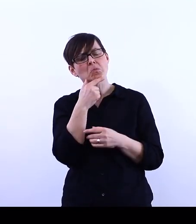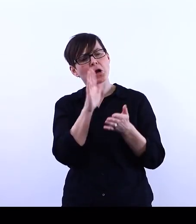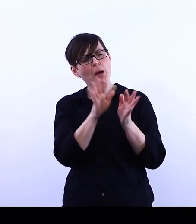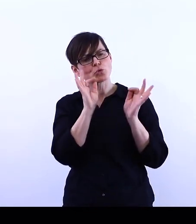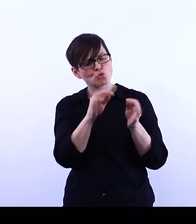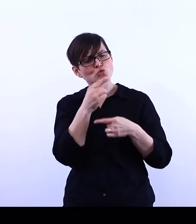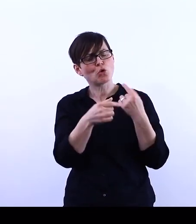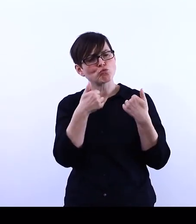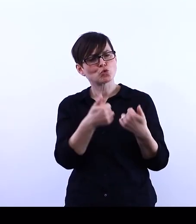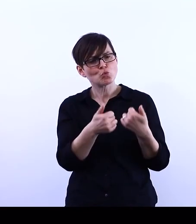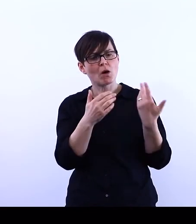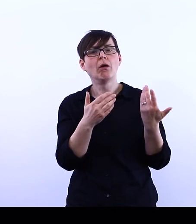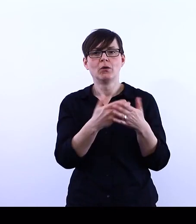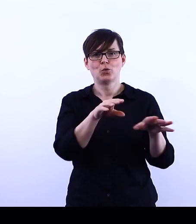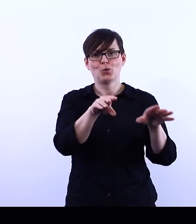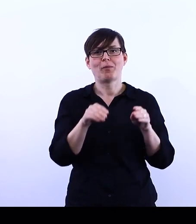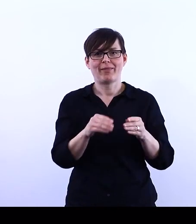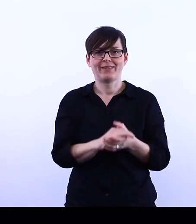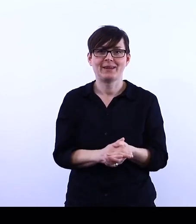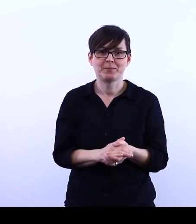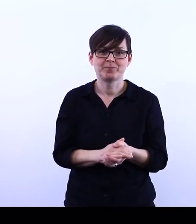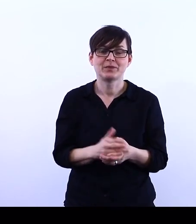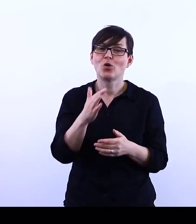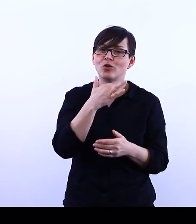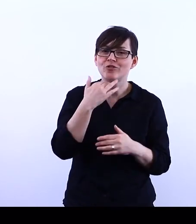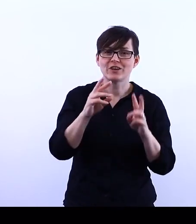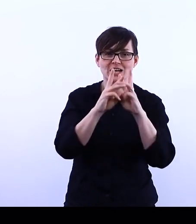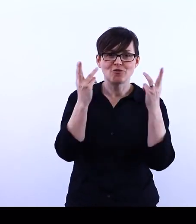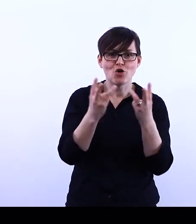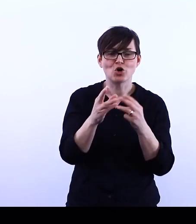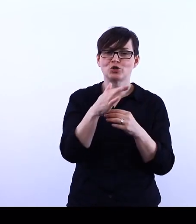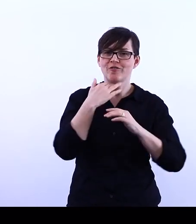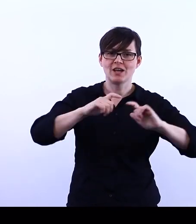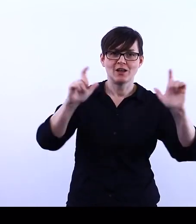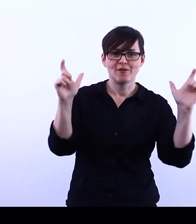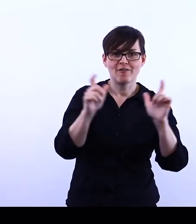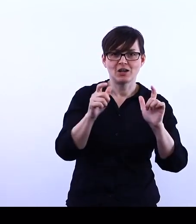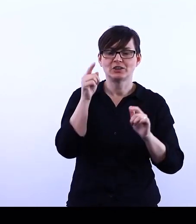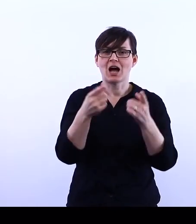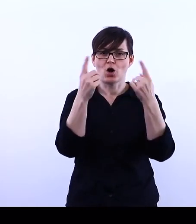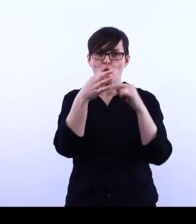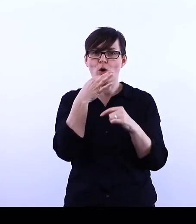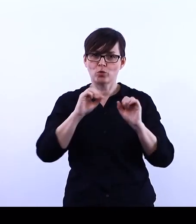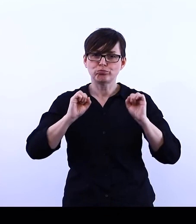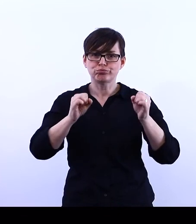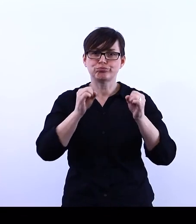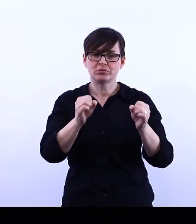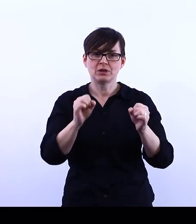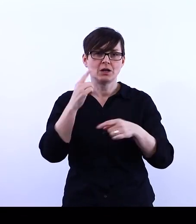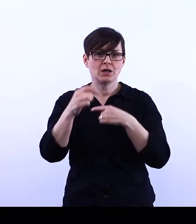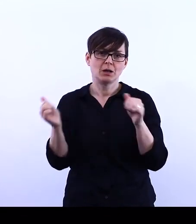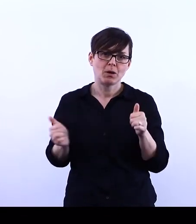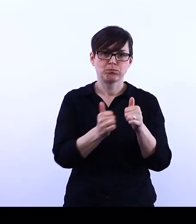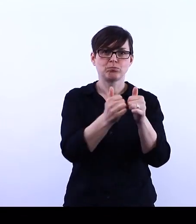Genauso wie jetzt mittlerweile alle Workshops und Veranstaltungen, die eben die Chorjugend durchführt, begleitet werden von